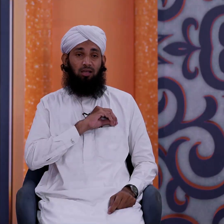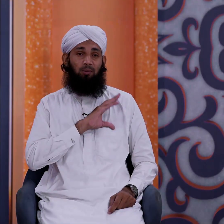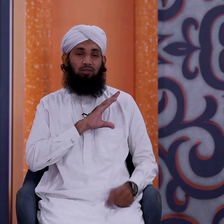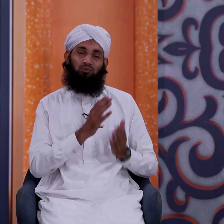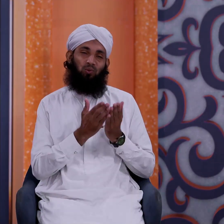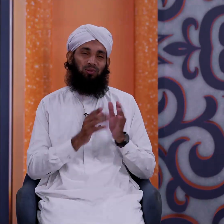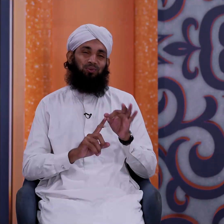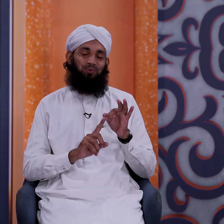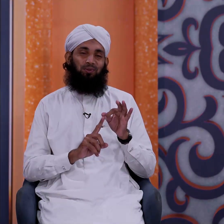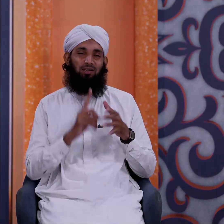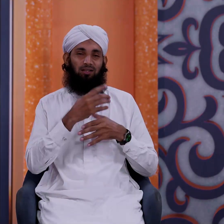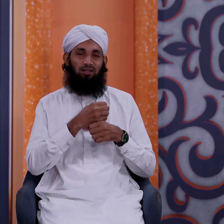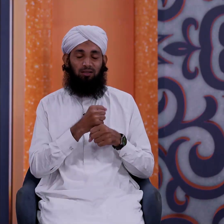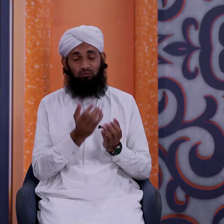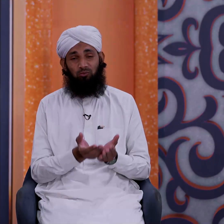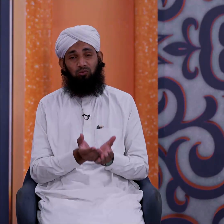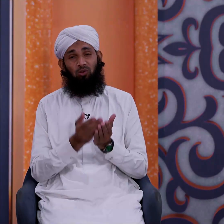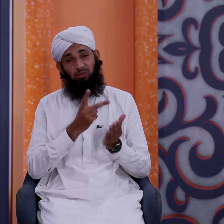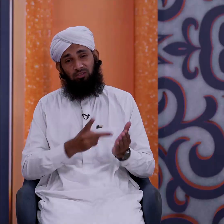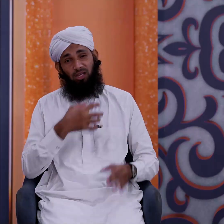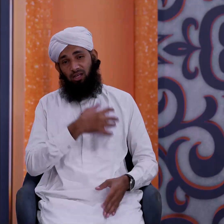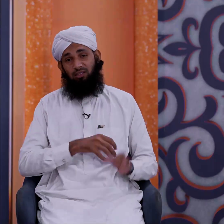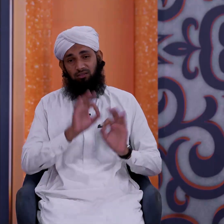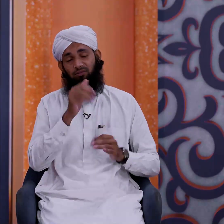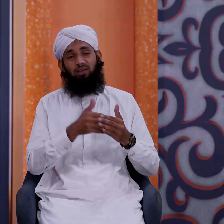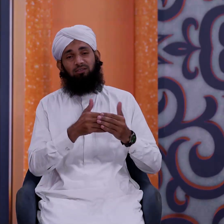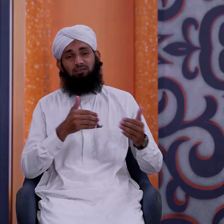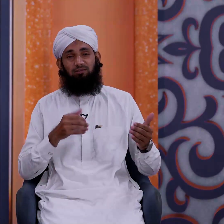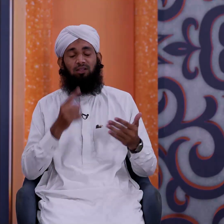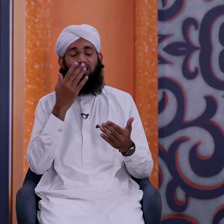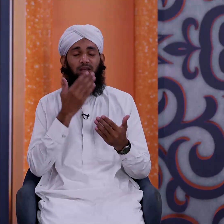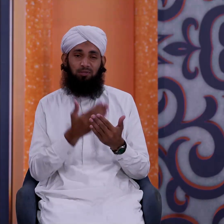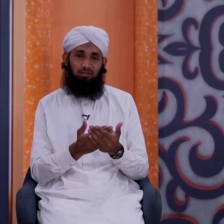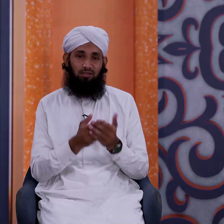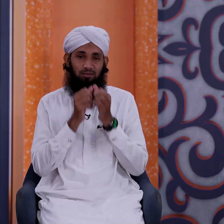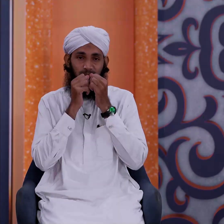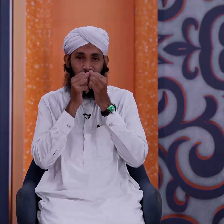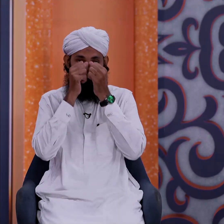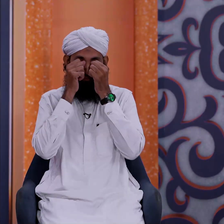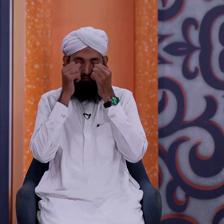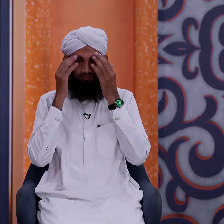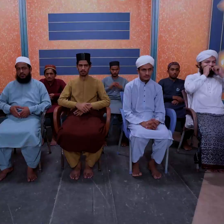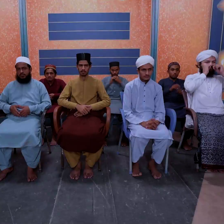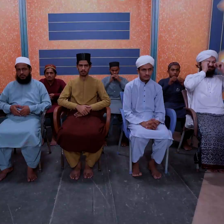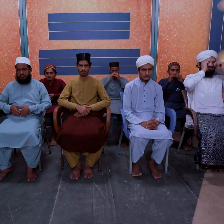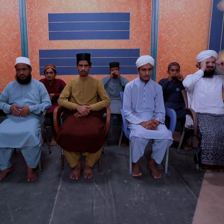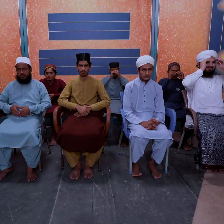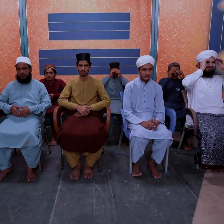دعا ہے کہ ہمیں حسد سے بچنے کی توفیق عطا فرمائے، آمین بجاہ نبی الامین صلی اللہ علیہ وسلم۔